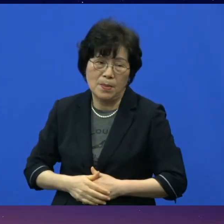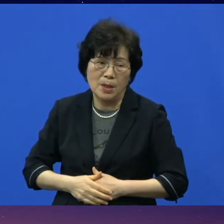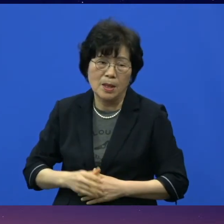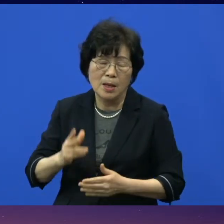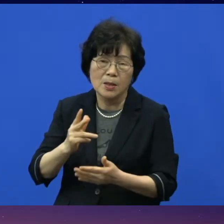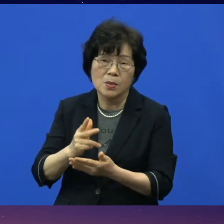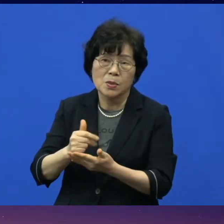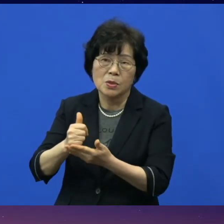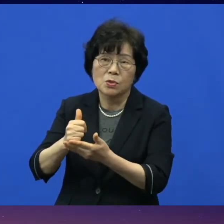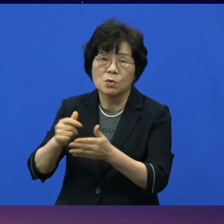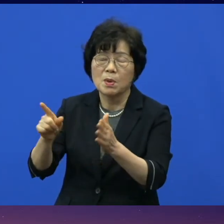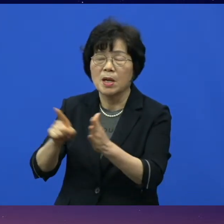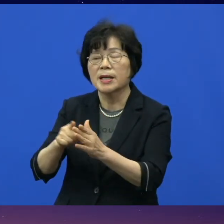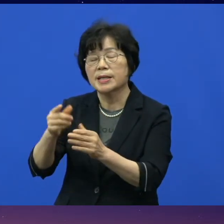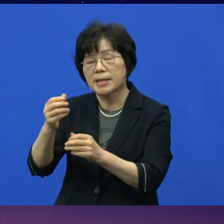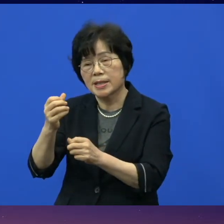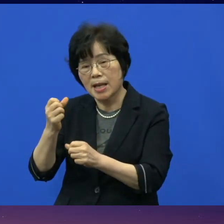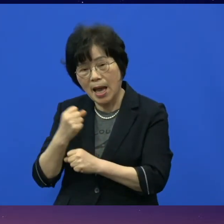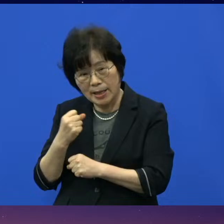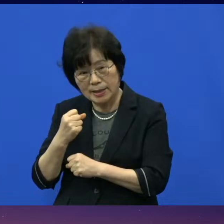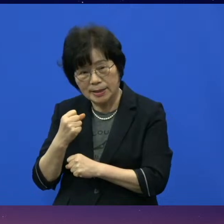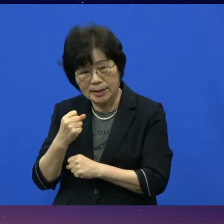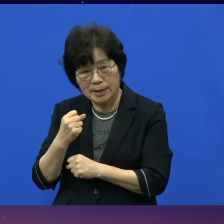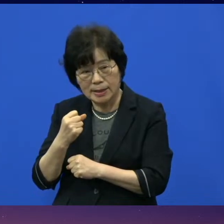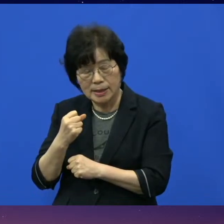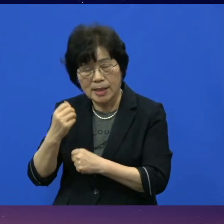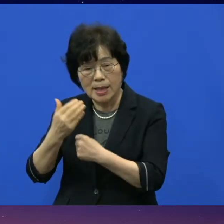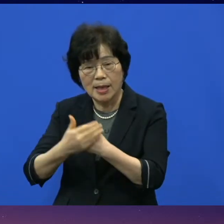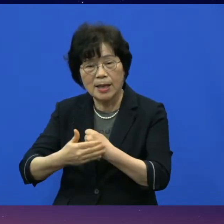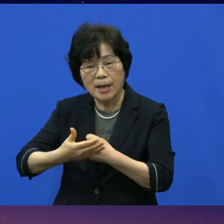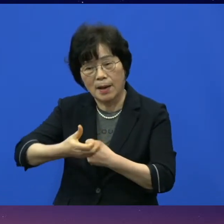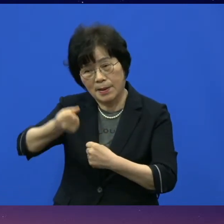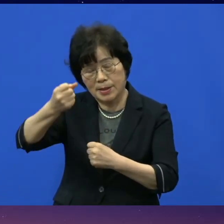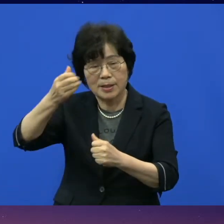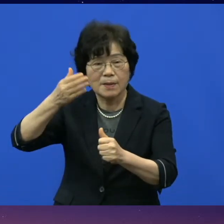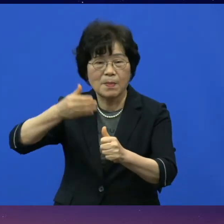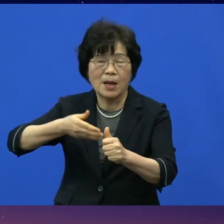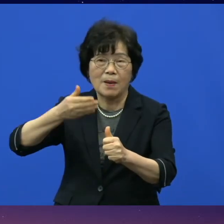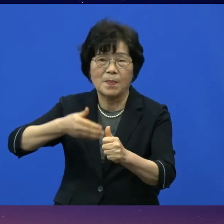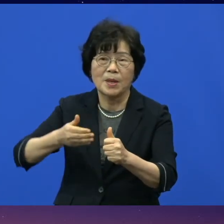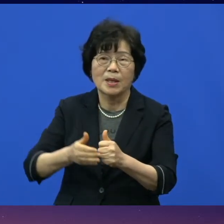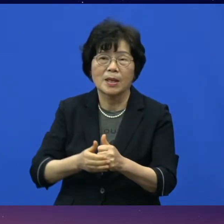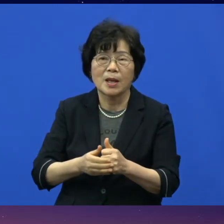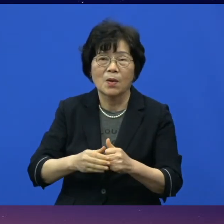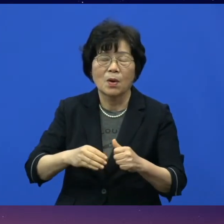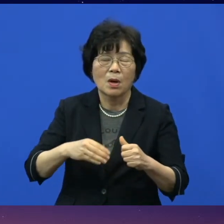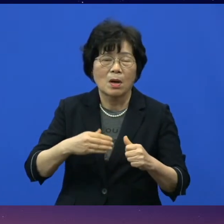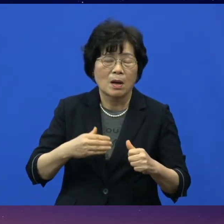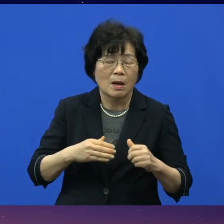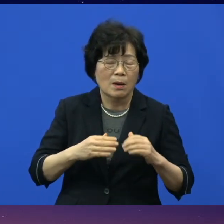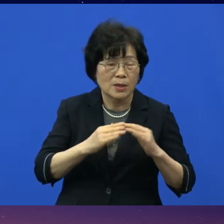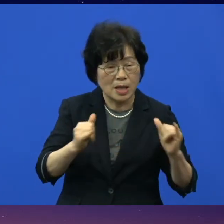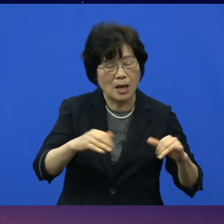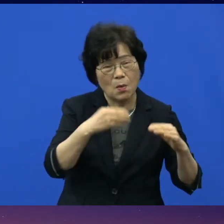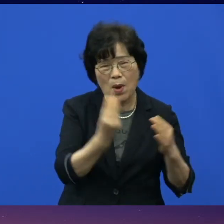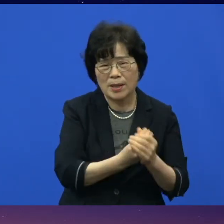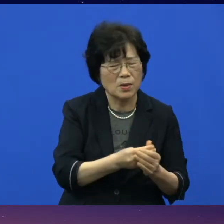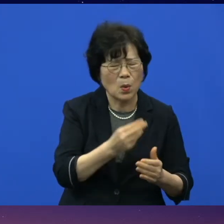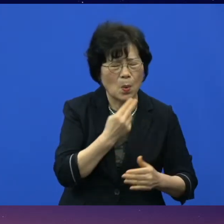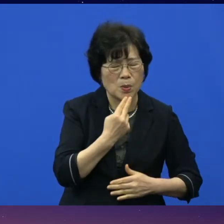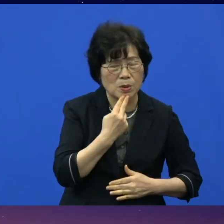주님을 의지하는 은혜가 되기를 바랍니다. 우리는 완전하지 않아요. 우리는 완전하지